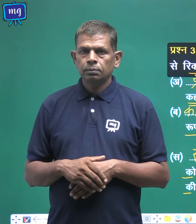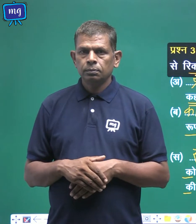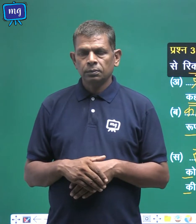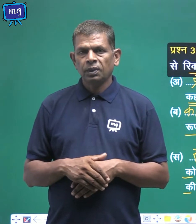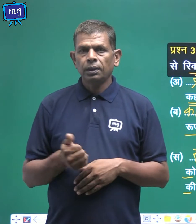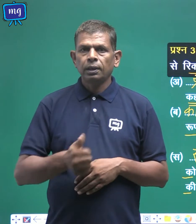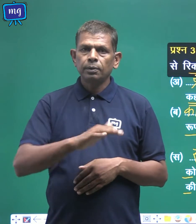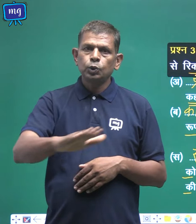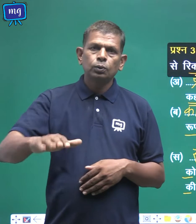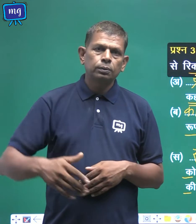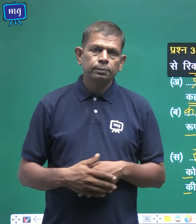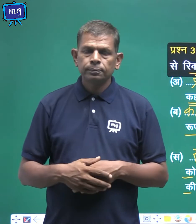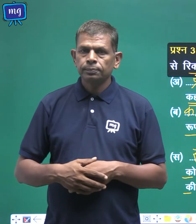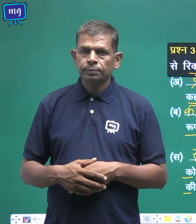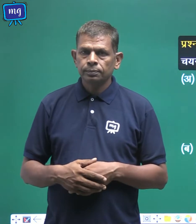ठीक है बच्चों।